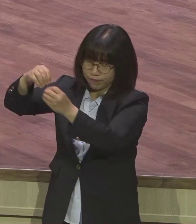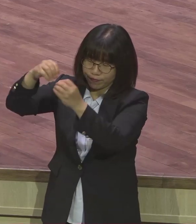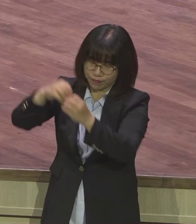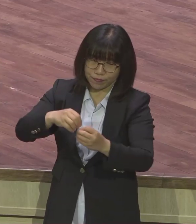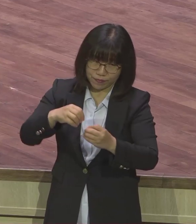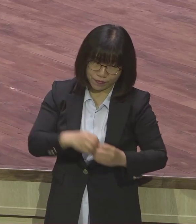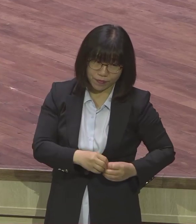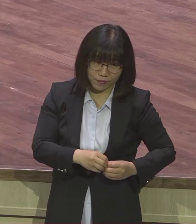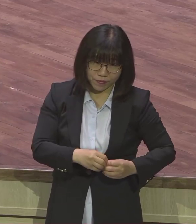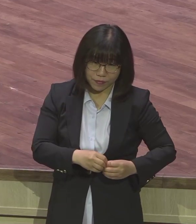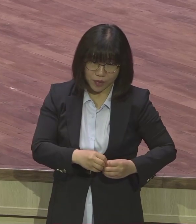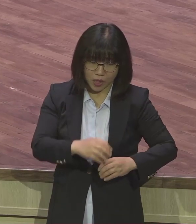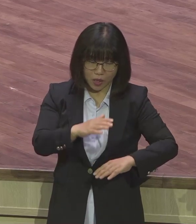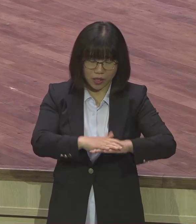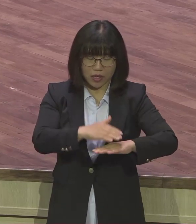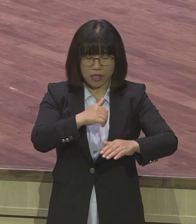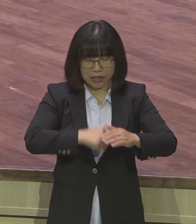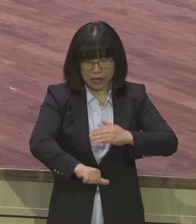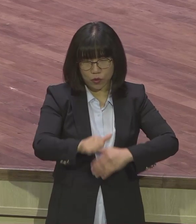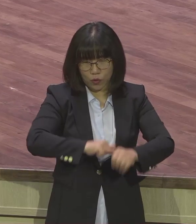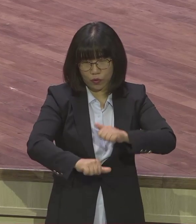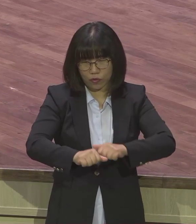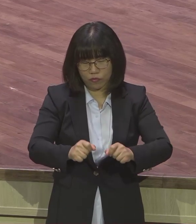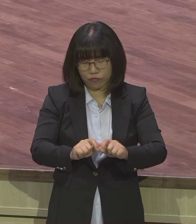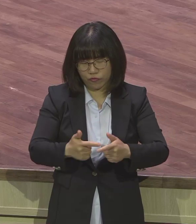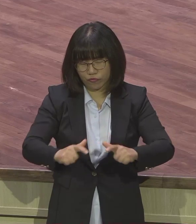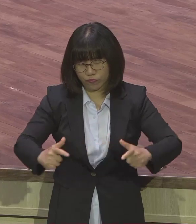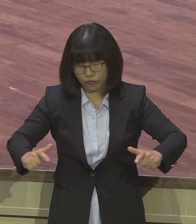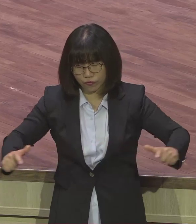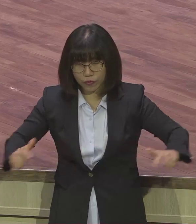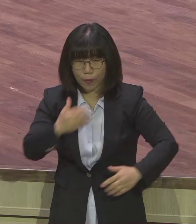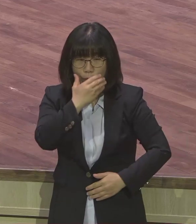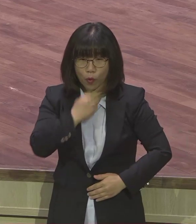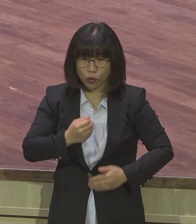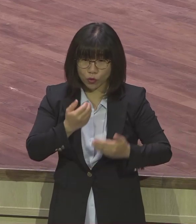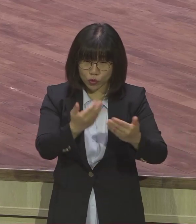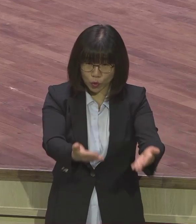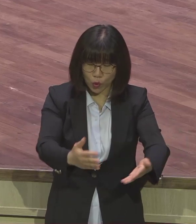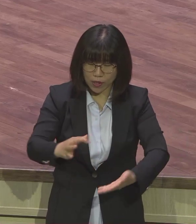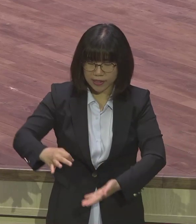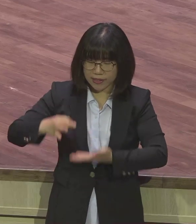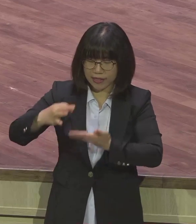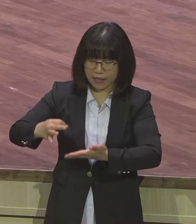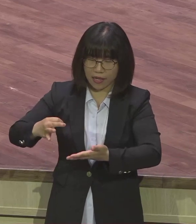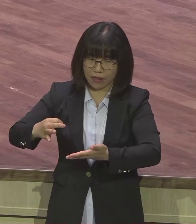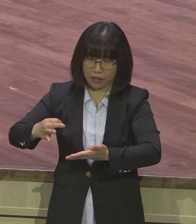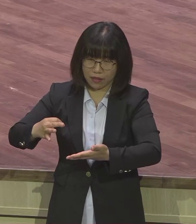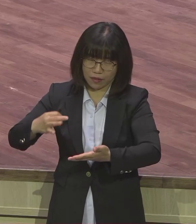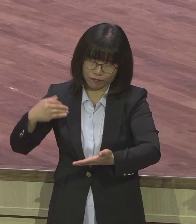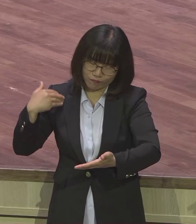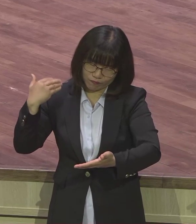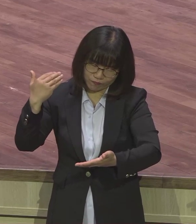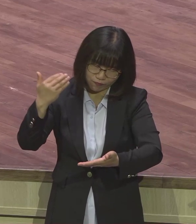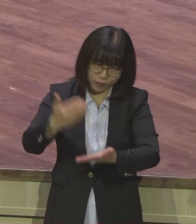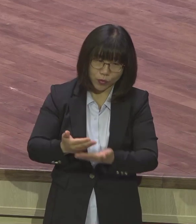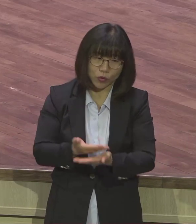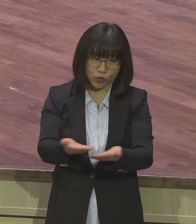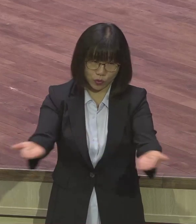뭐냐? 자손의 축복, 자손의 축복. 그리고 재산의 이 번성입니다. 이 두 가지.